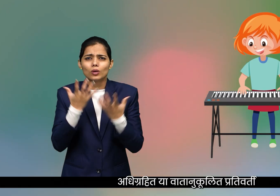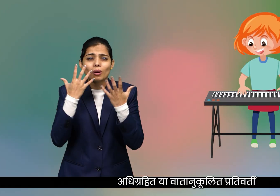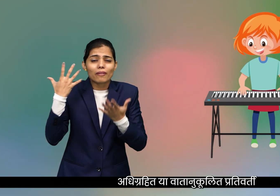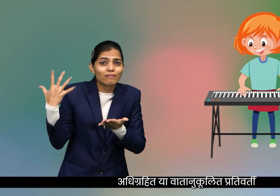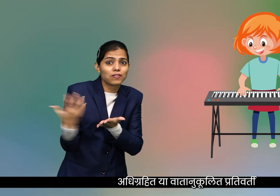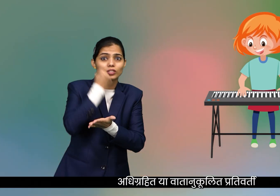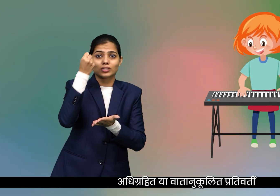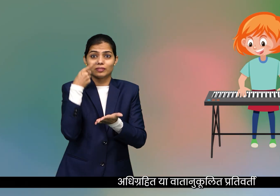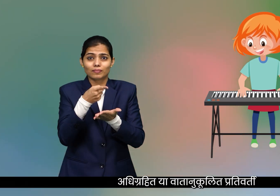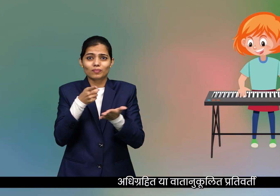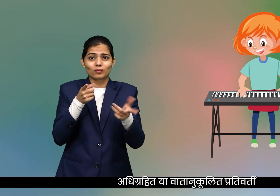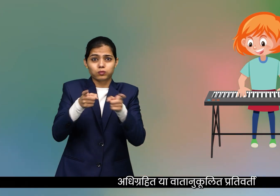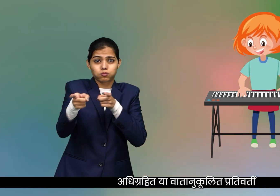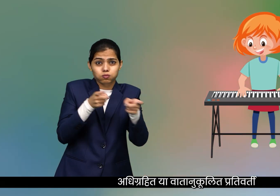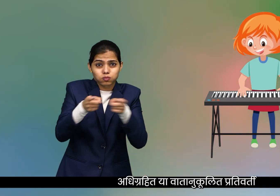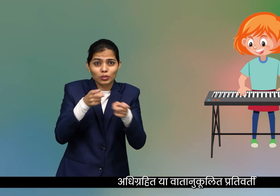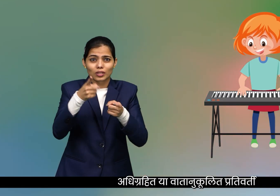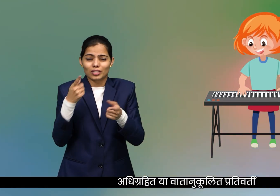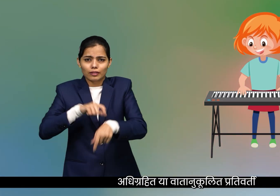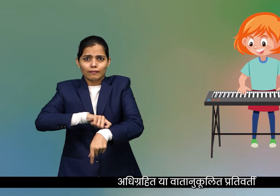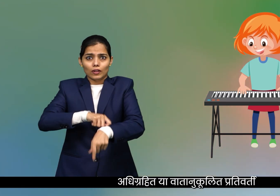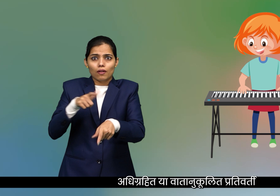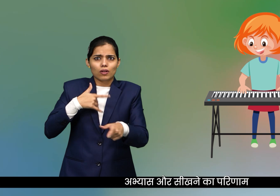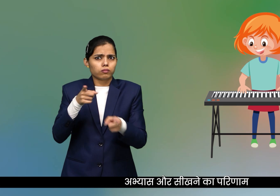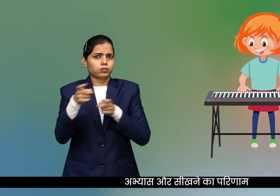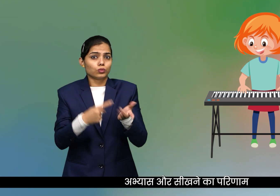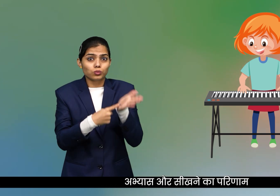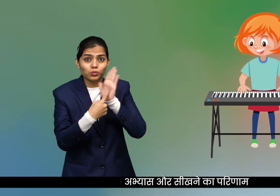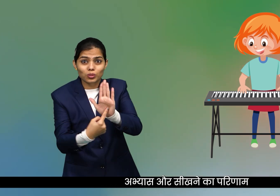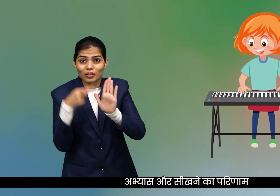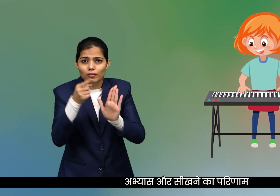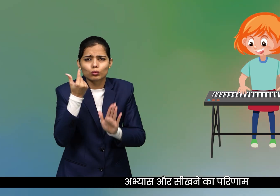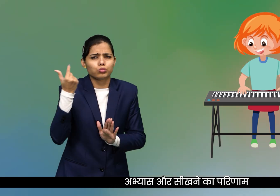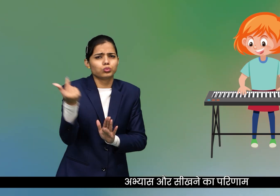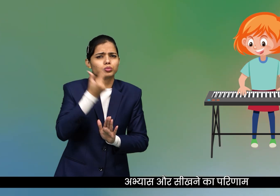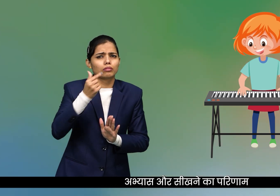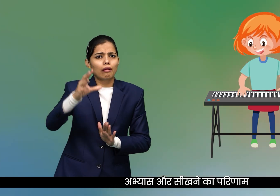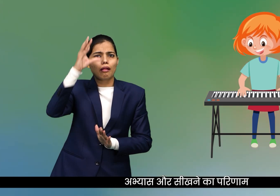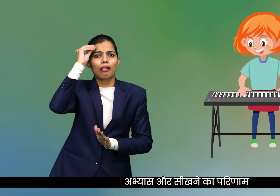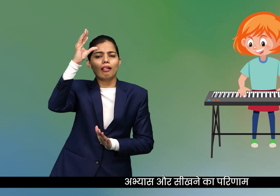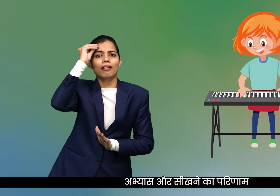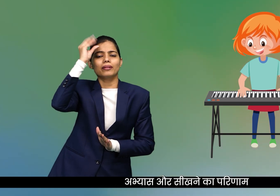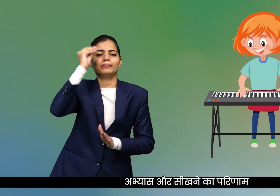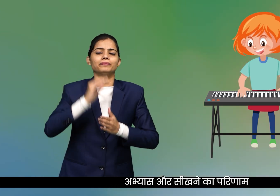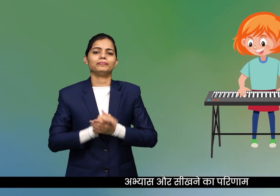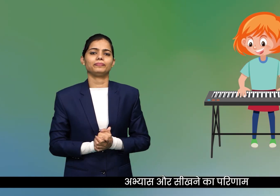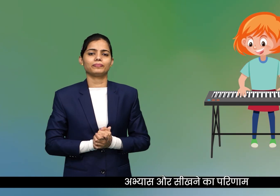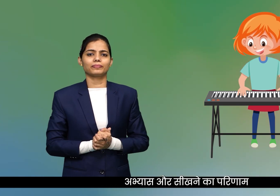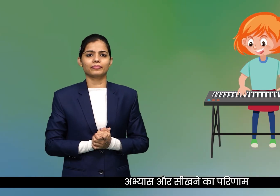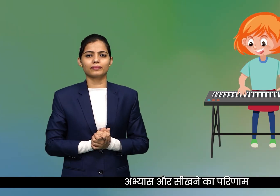अधिक गति या वातानुकूलित प्रतिवर्ती अभ्यास और सीखने का परिणाम है।